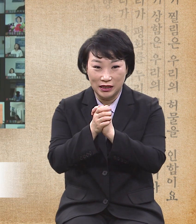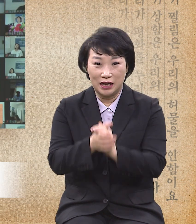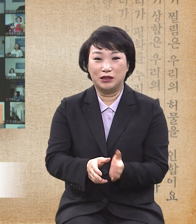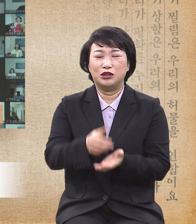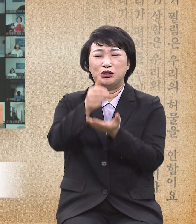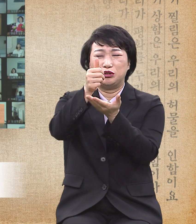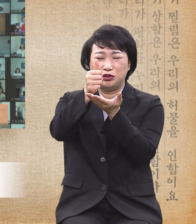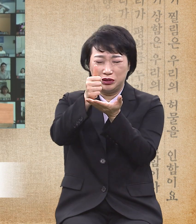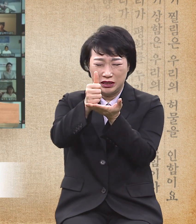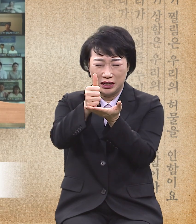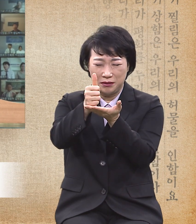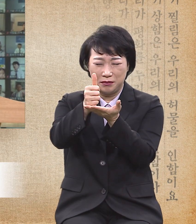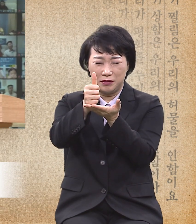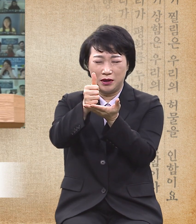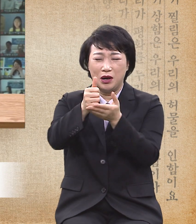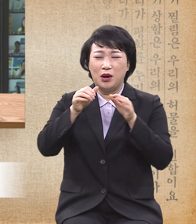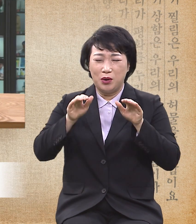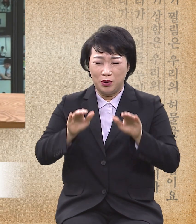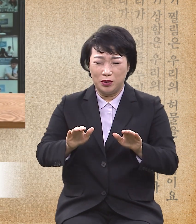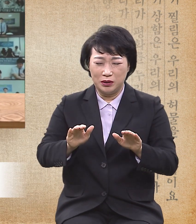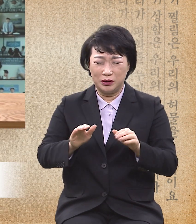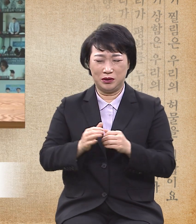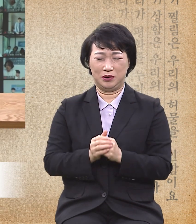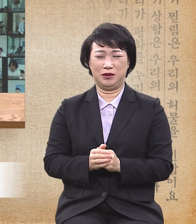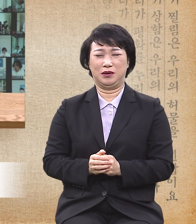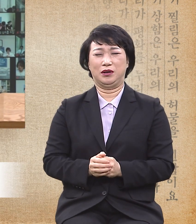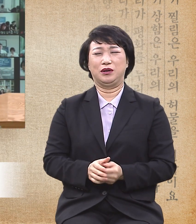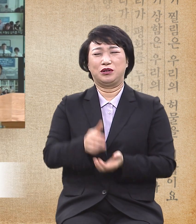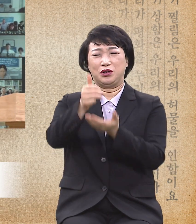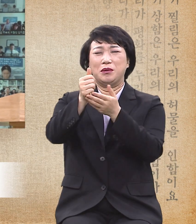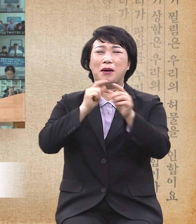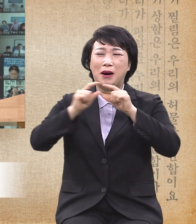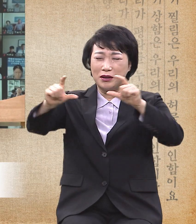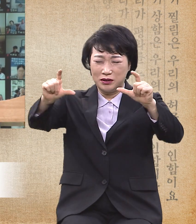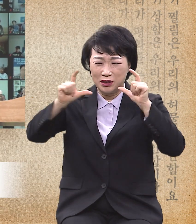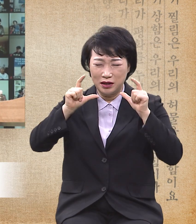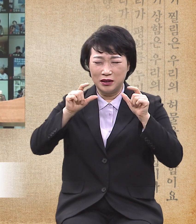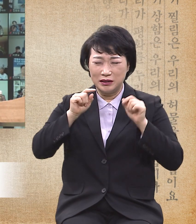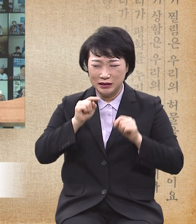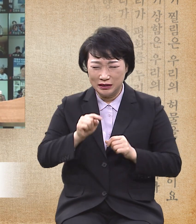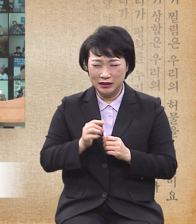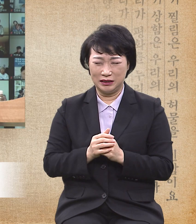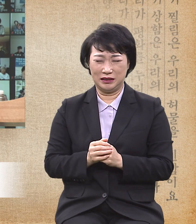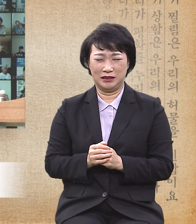주님, 오늘 또 주님이 말씀하신